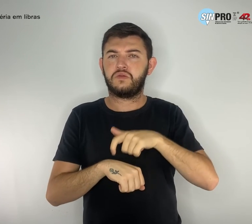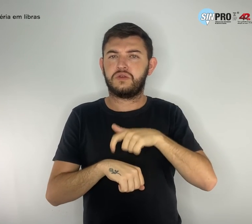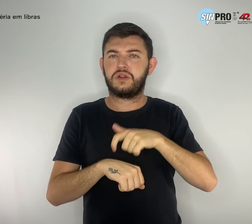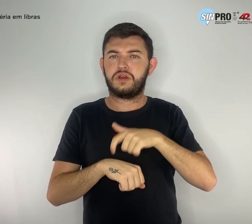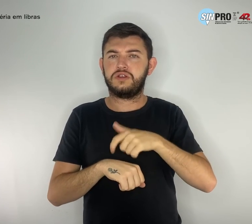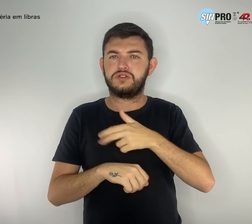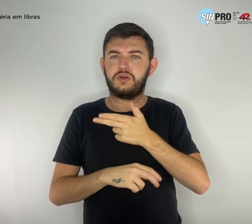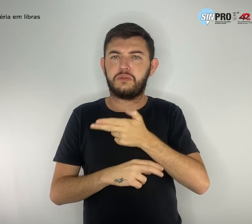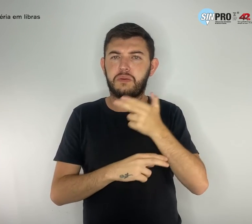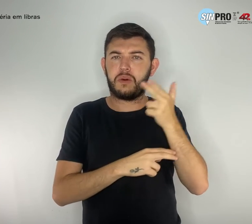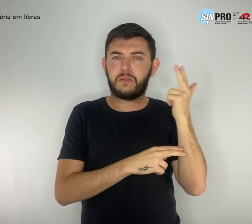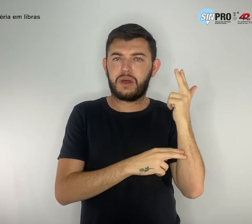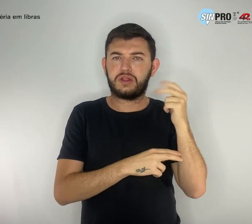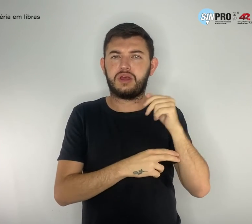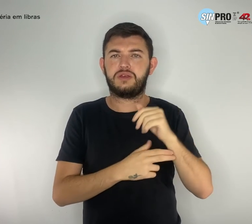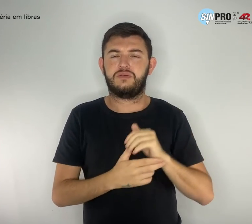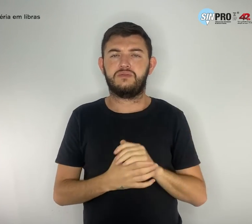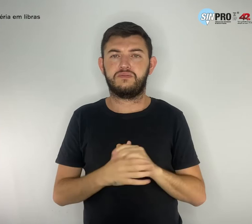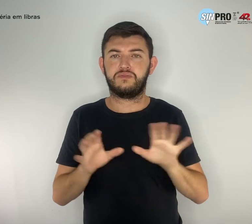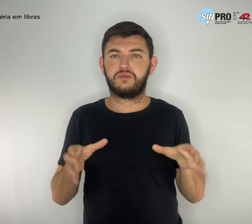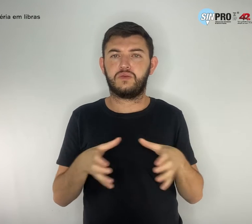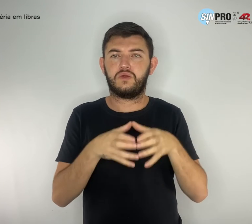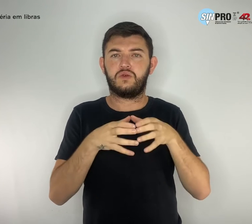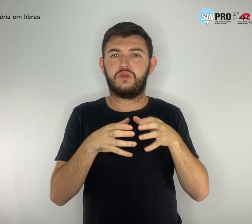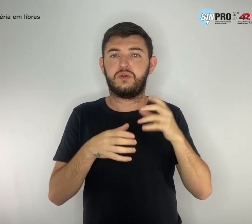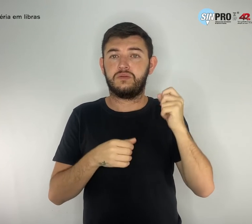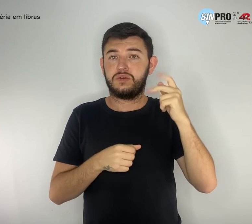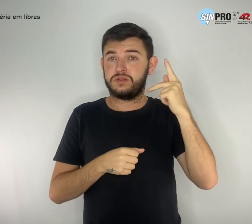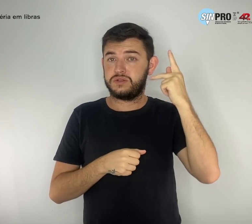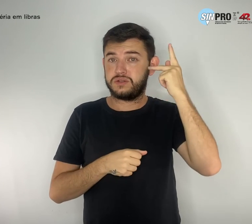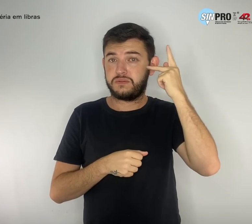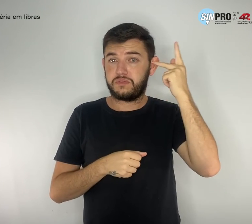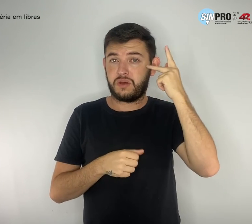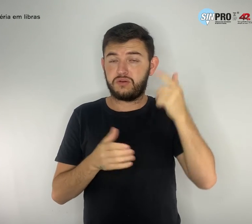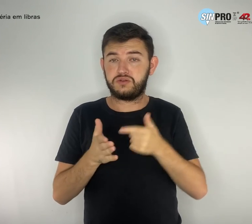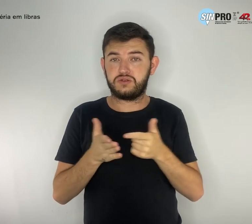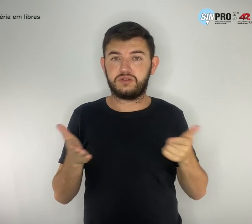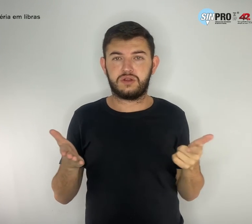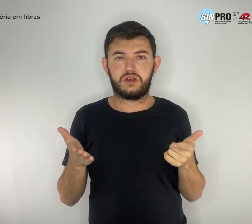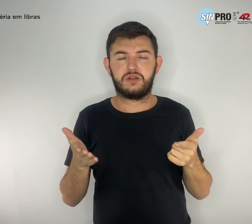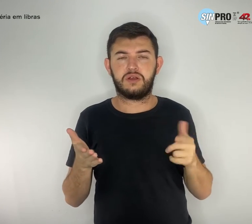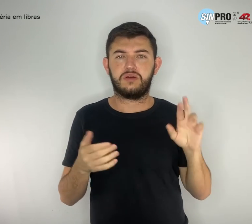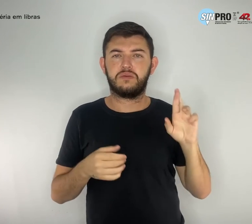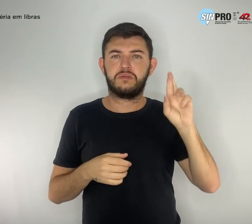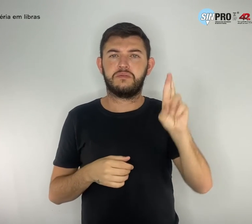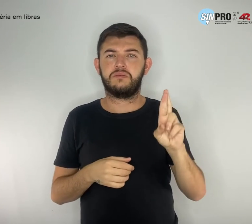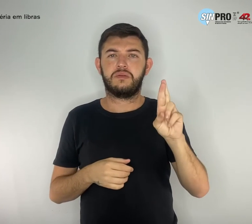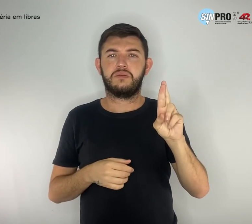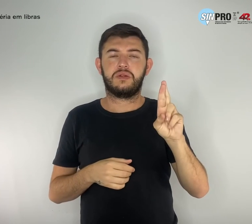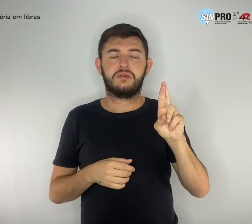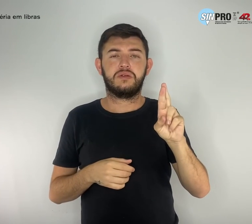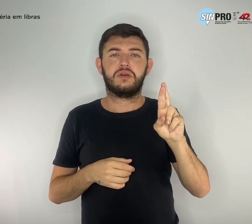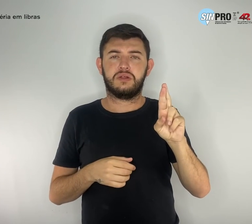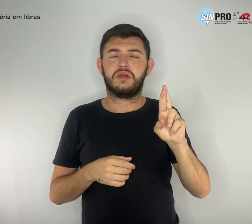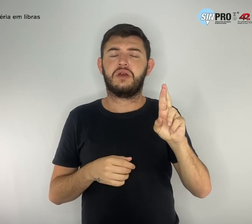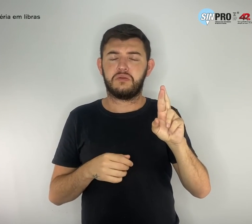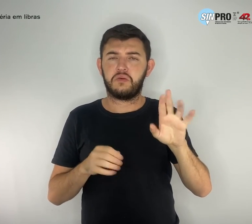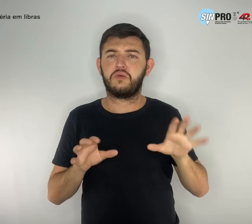Estado de São Paulo é uma empresa diletante que representa a classe dominante econômica brasileira.